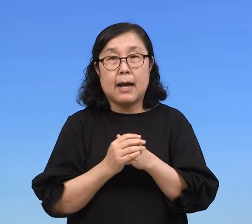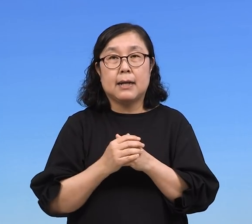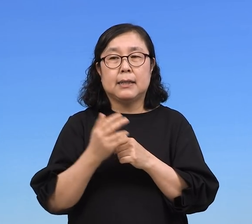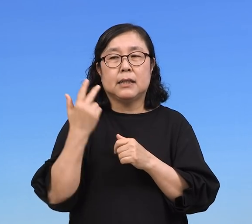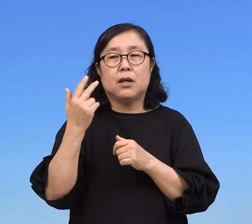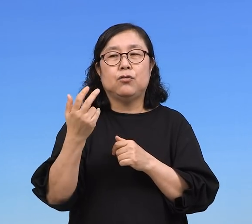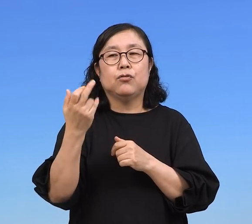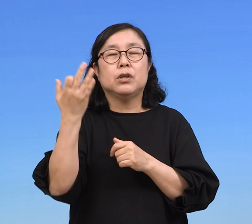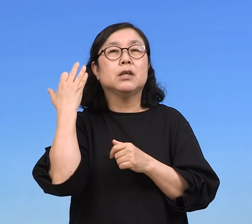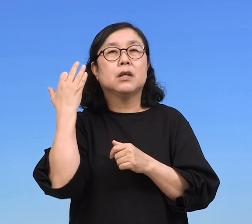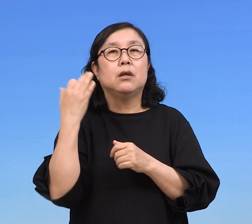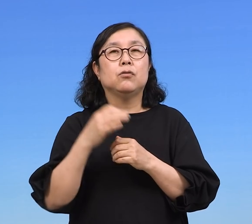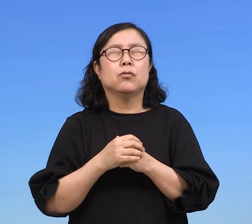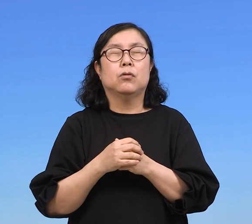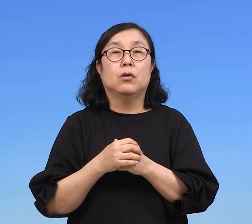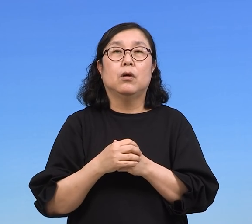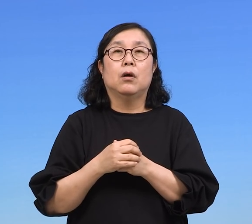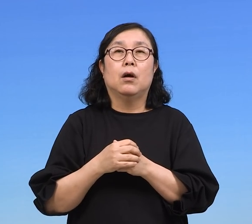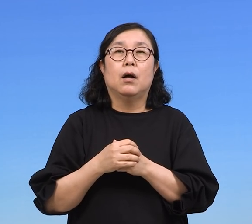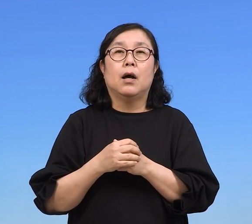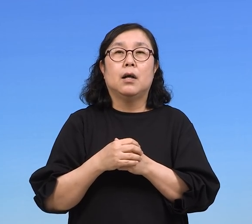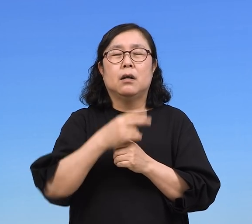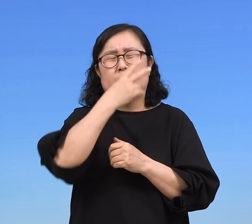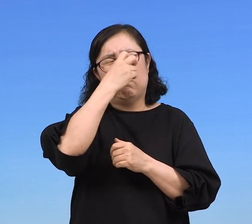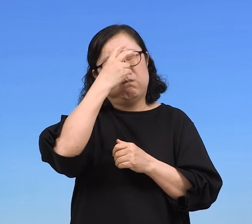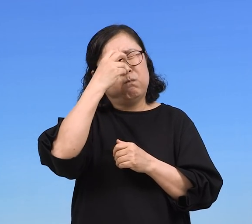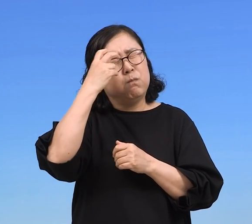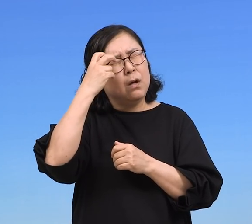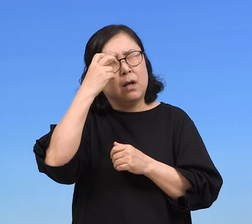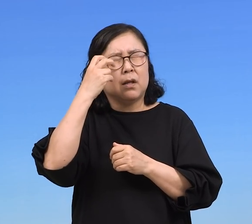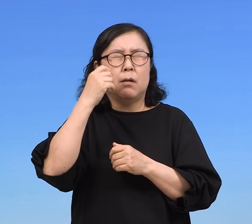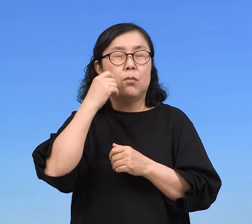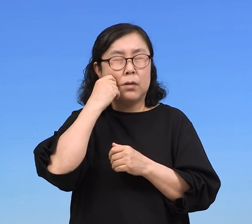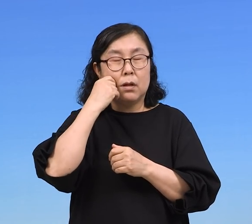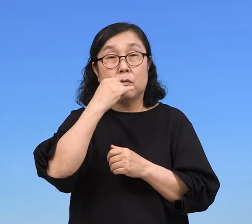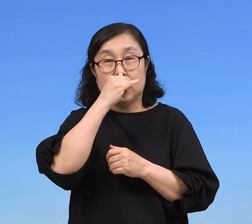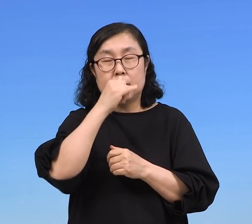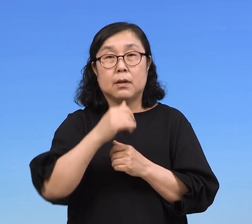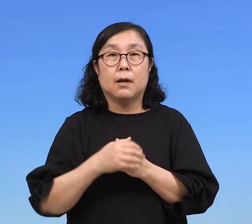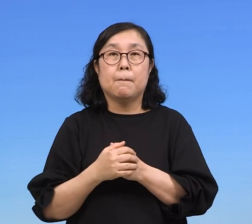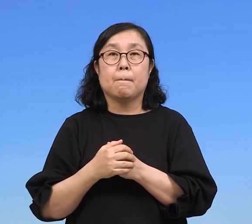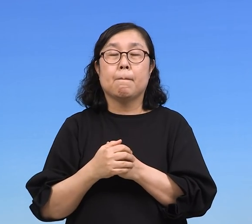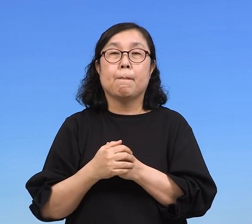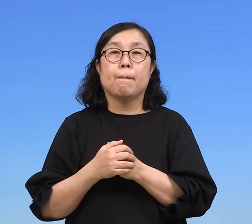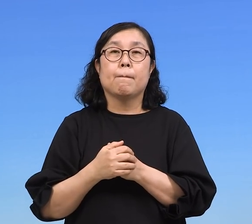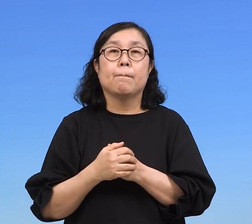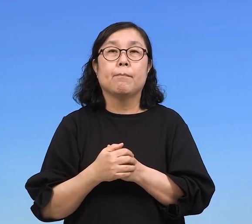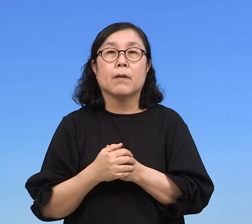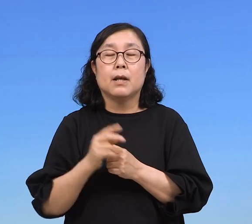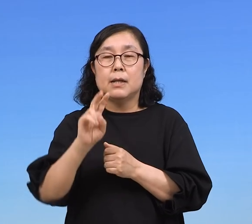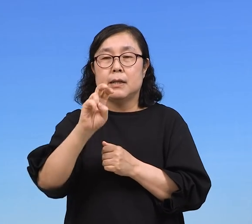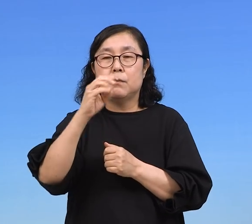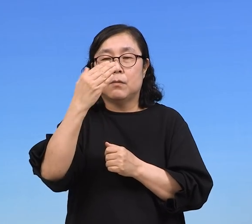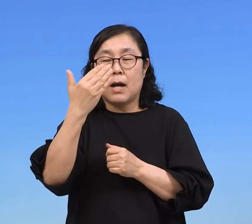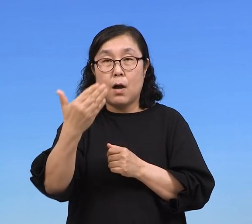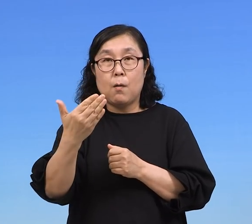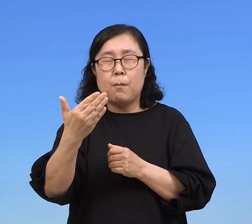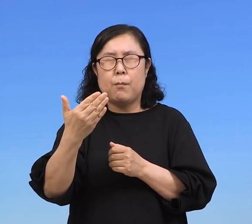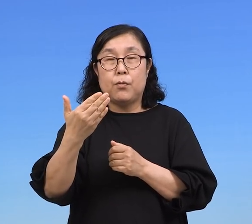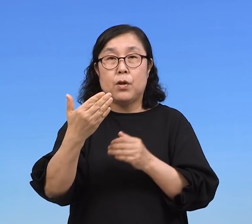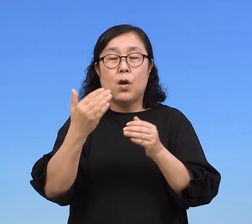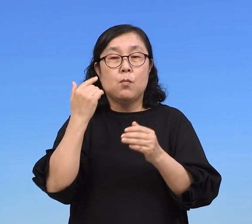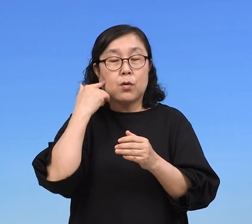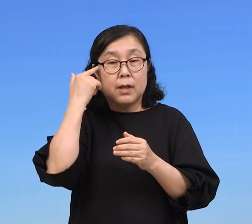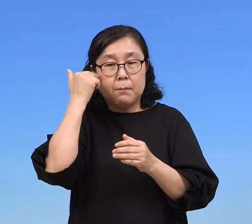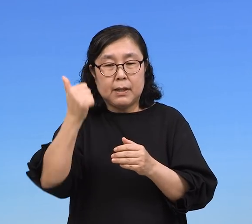그랬고, 지난주도 그랬고, 또 지난주도 제대로 잠을 잘 이루지를 못하는 거예요. 그리고는 이 29